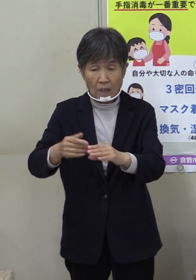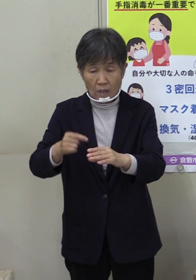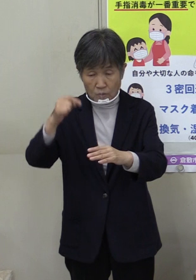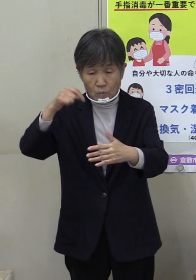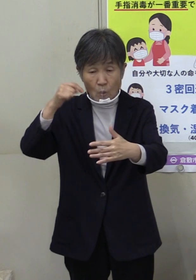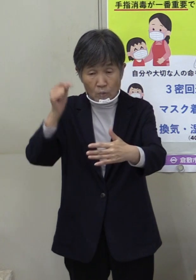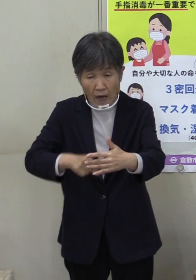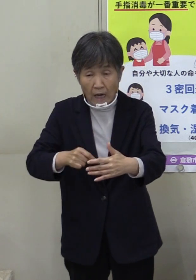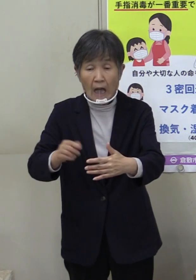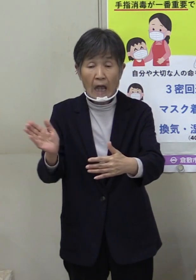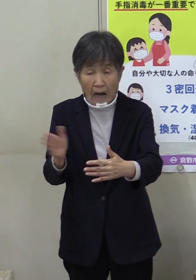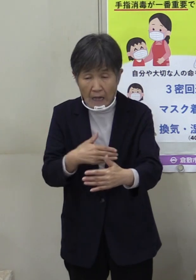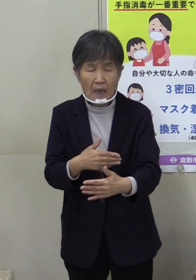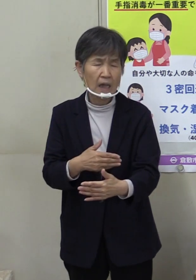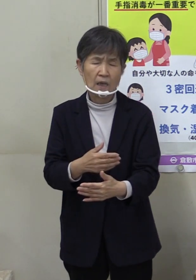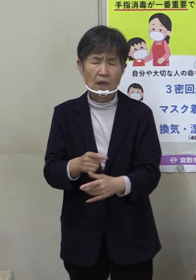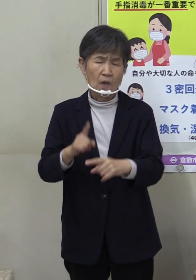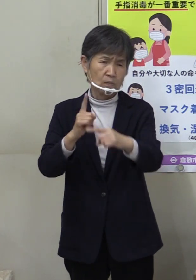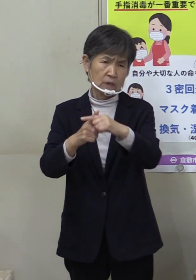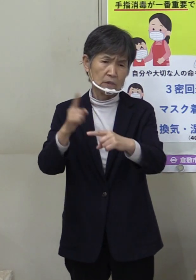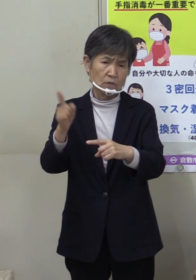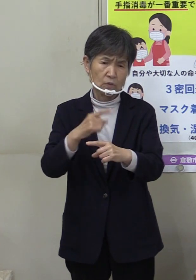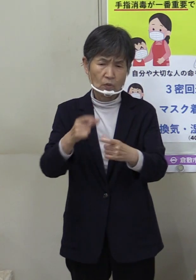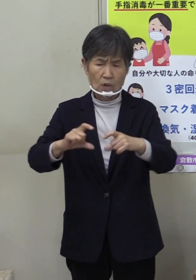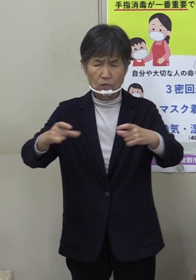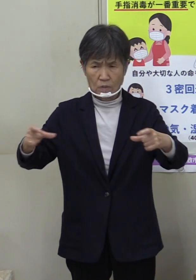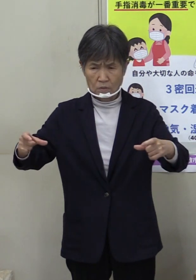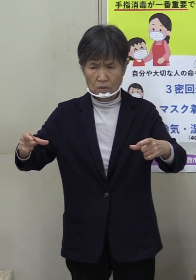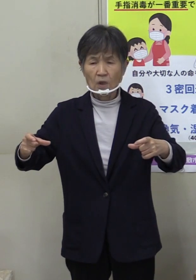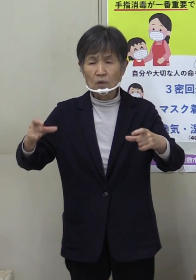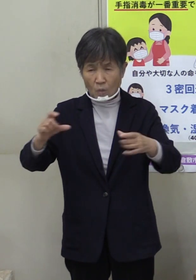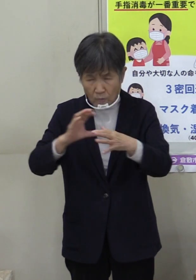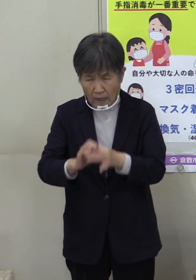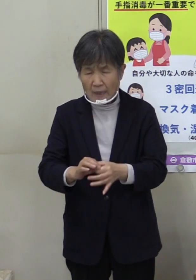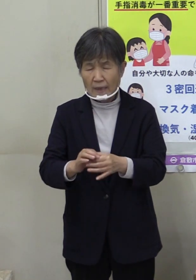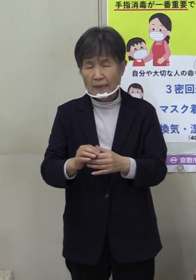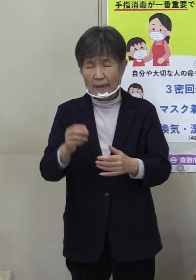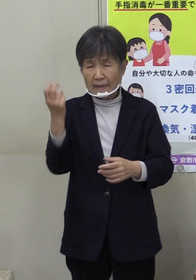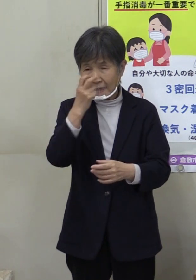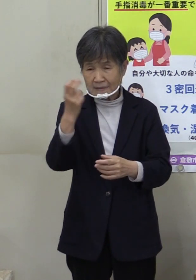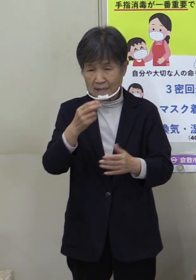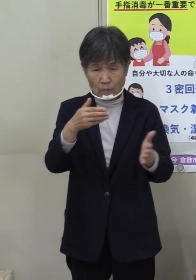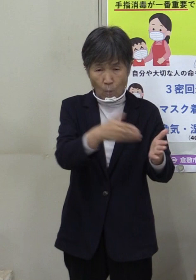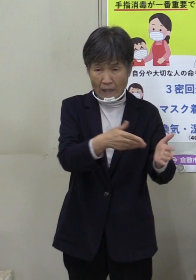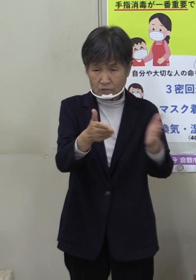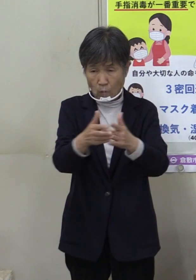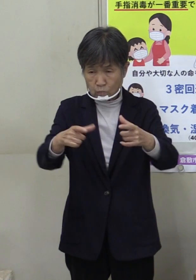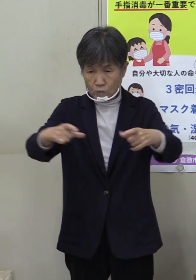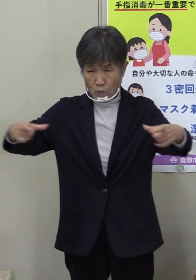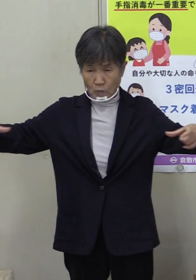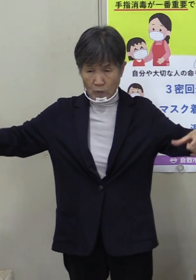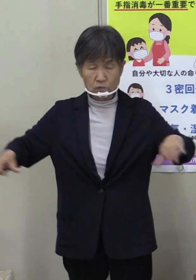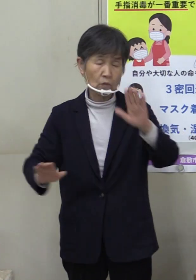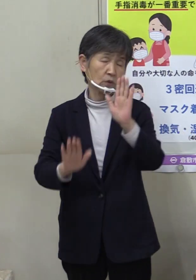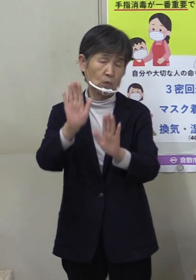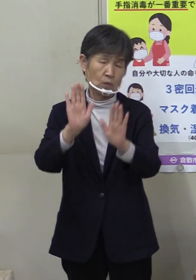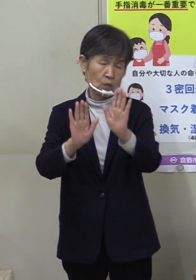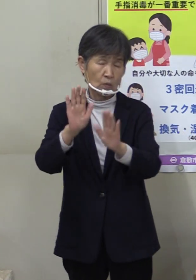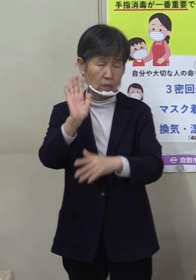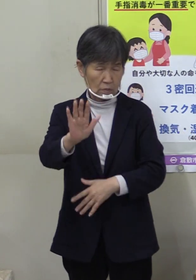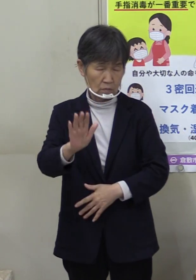ているということで、検査の枠を広げているというのが現状でございます。 もう